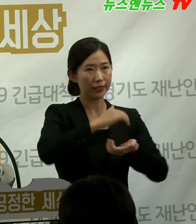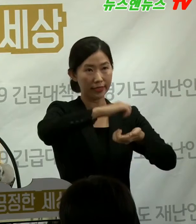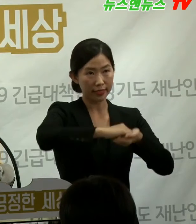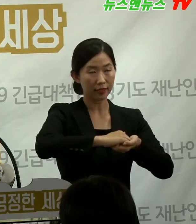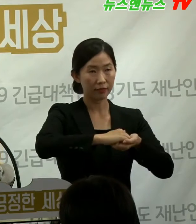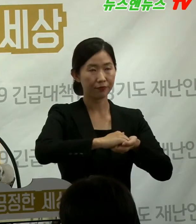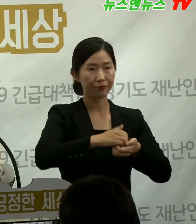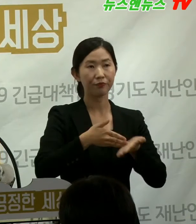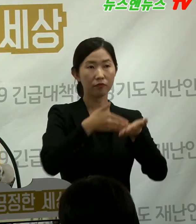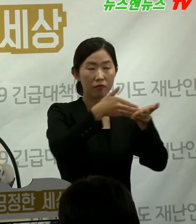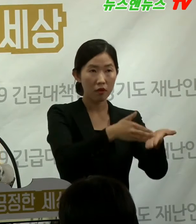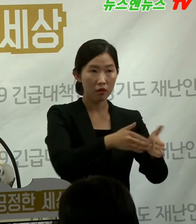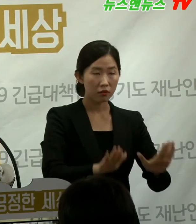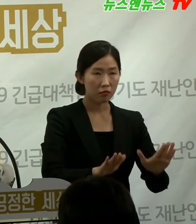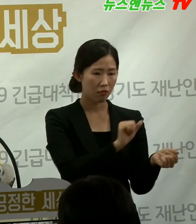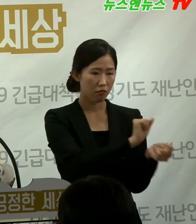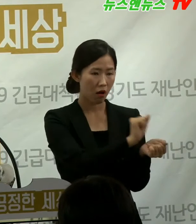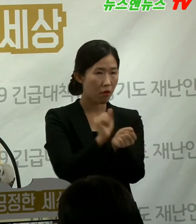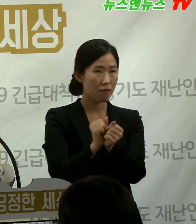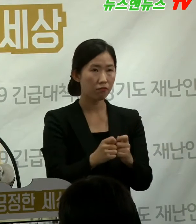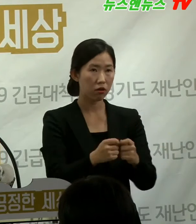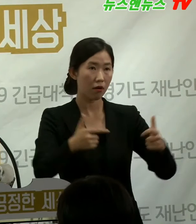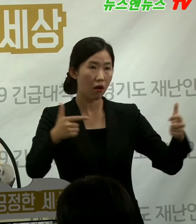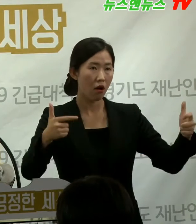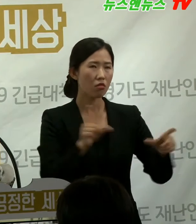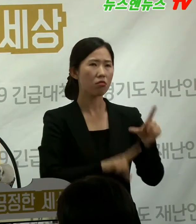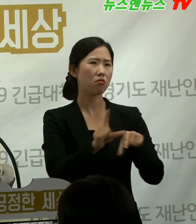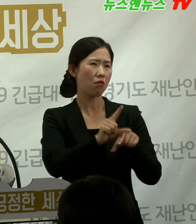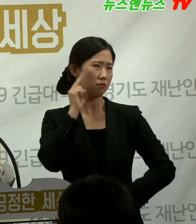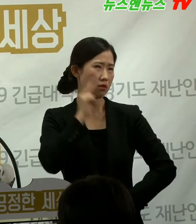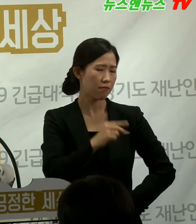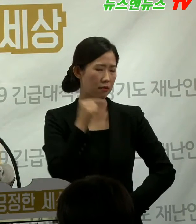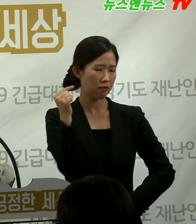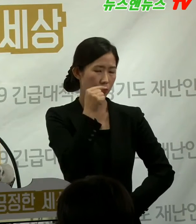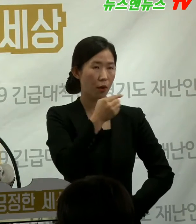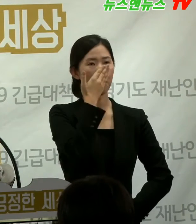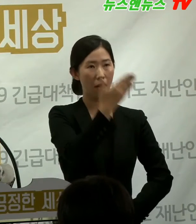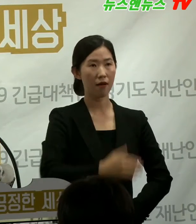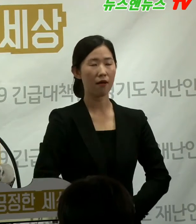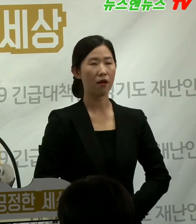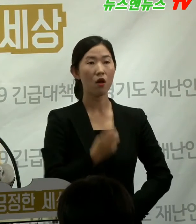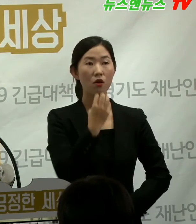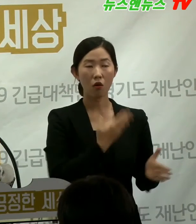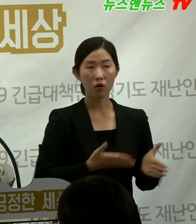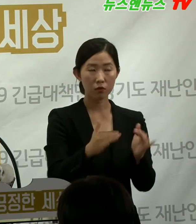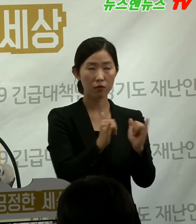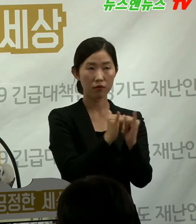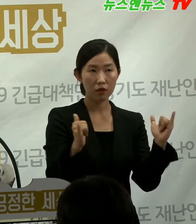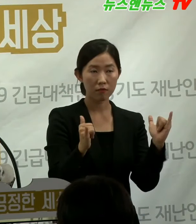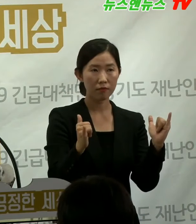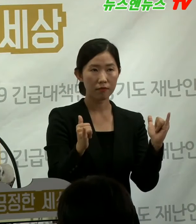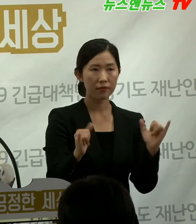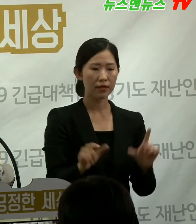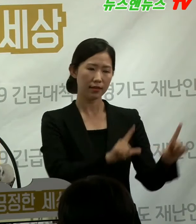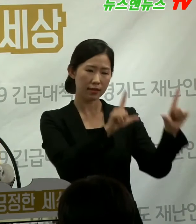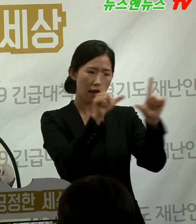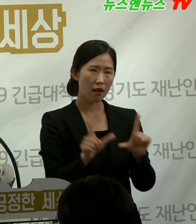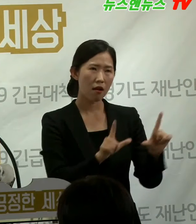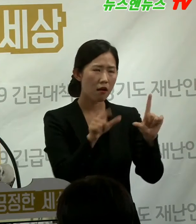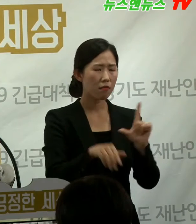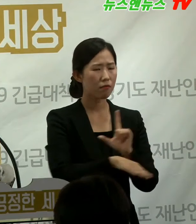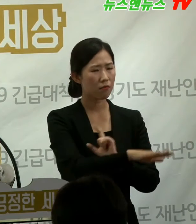경우에 더 많은 제한 조치들이 취해질 수 있습니다. 도민의 삶을 제한하는 조치를 해야 하는 상황에 이른 점에